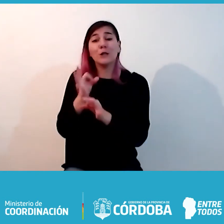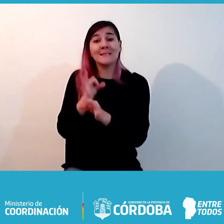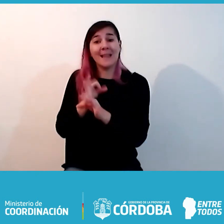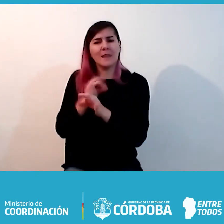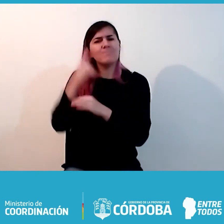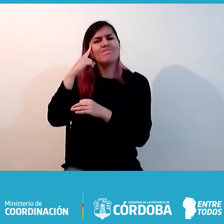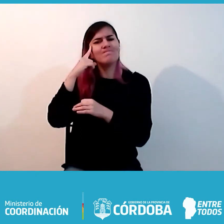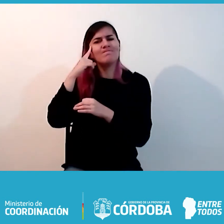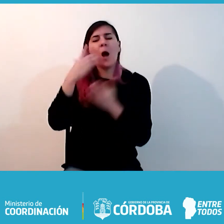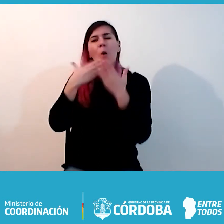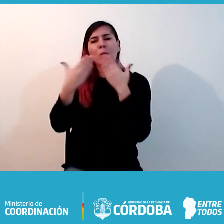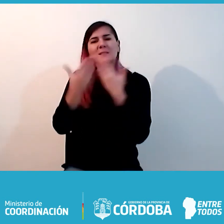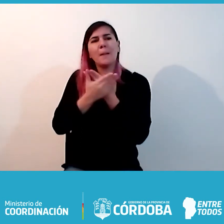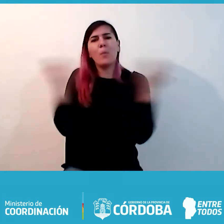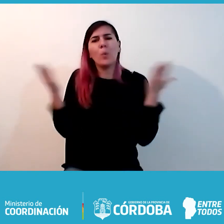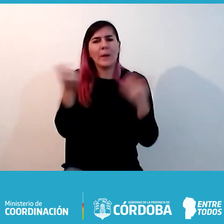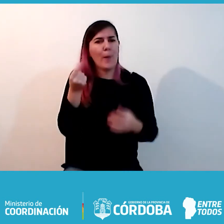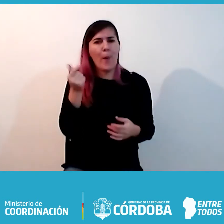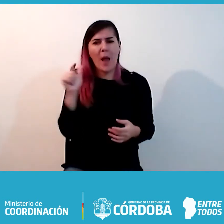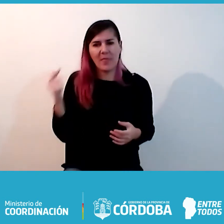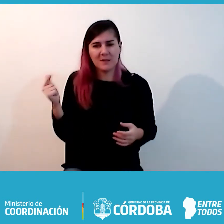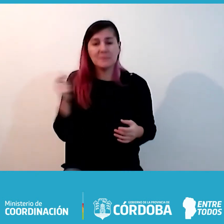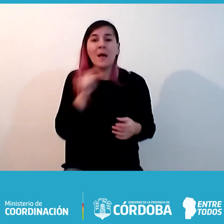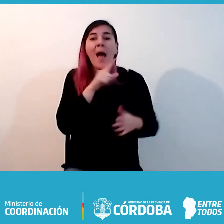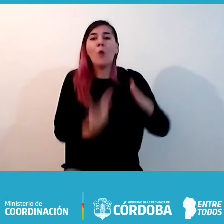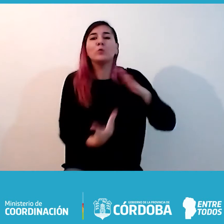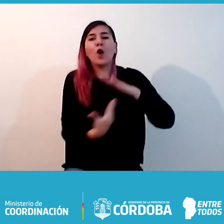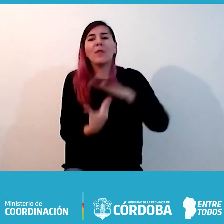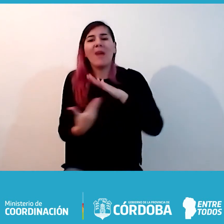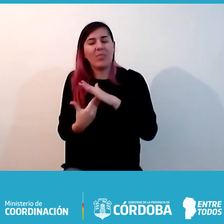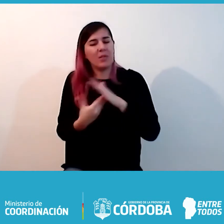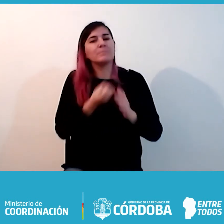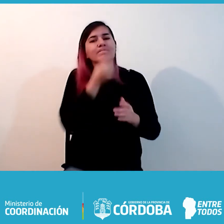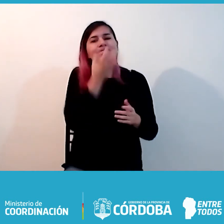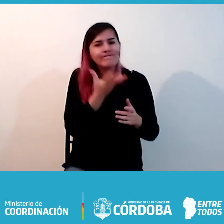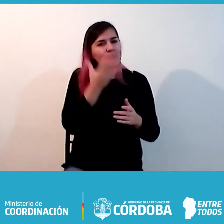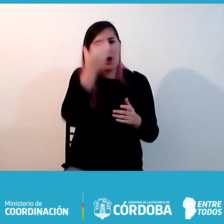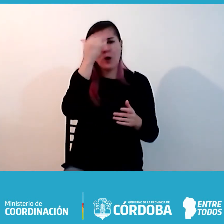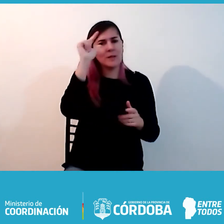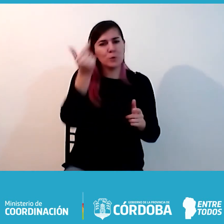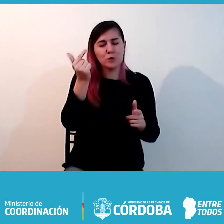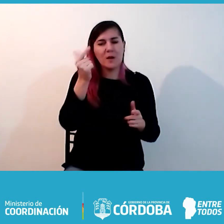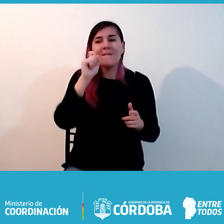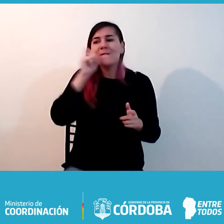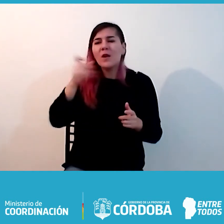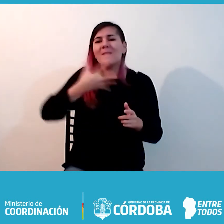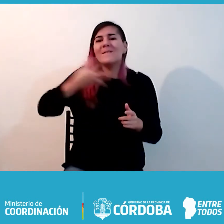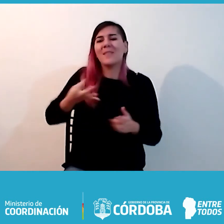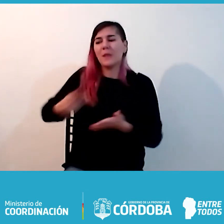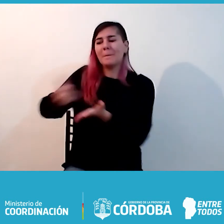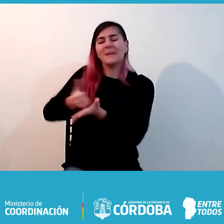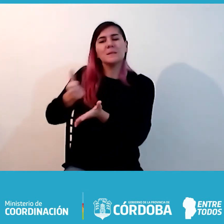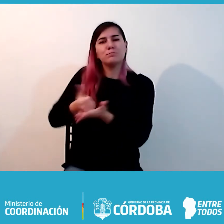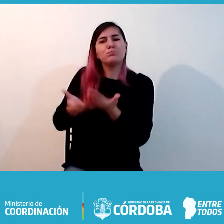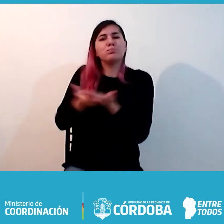audiencia pública carece de toda validez, debiendo las autoridades declararla inconstitucional. Dice que se ha violado la verdadera participación pública por